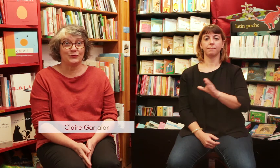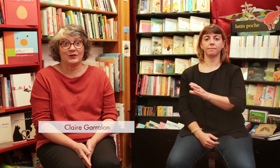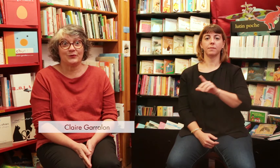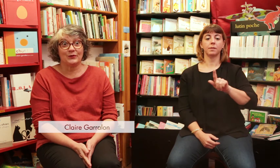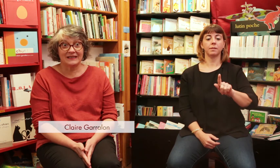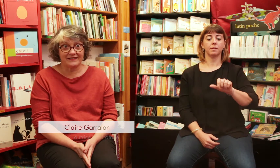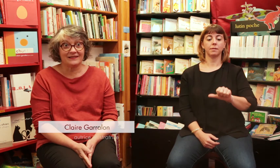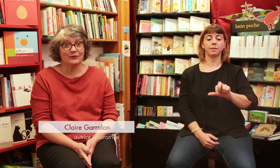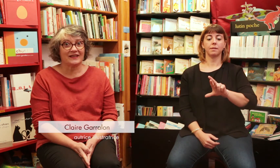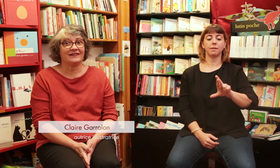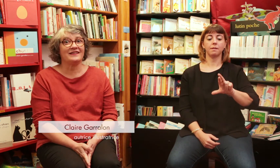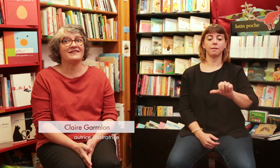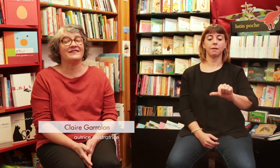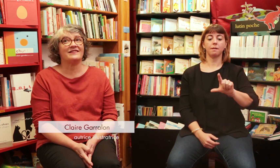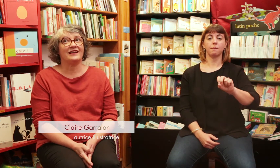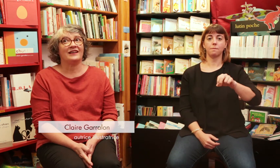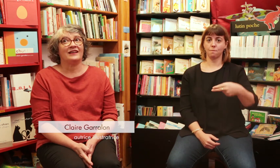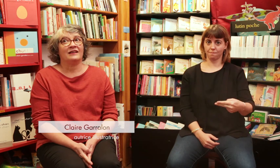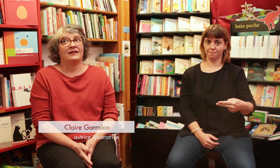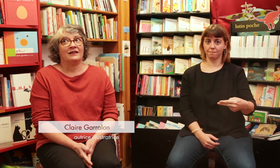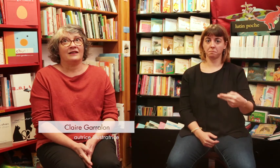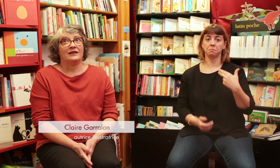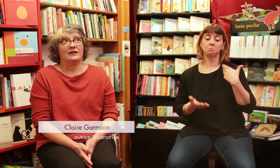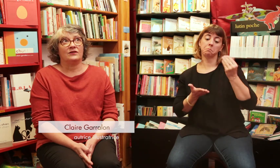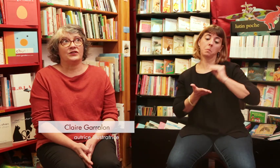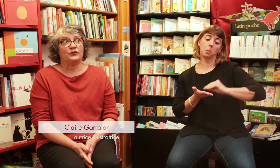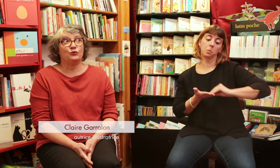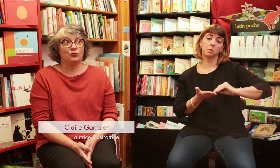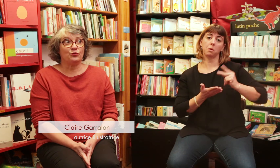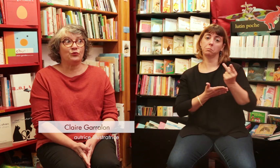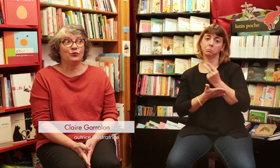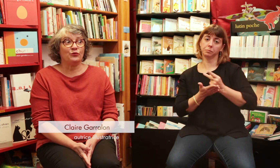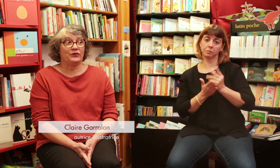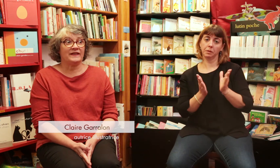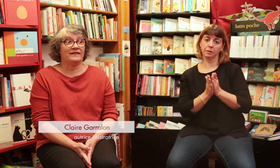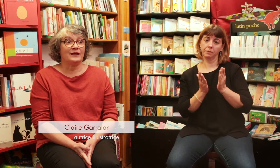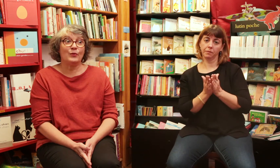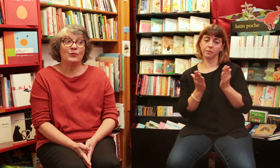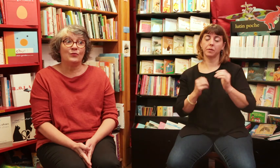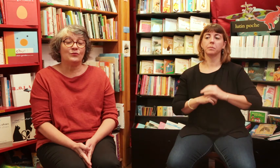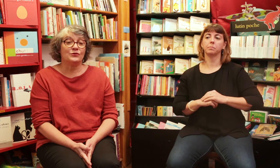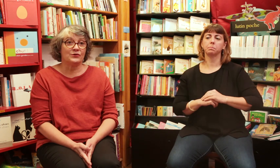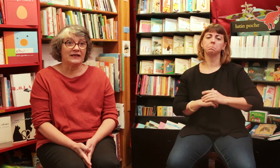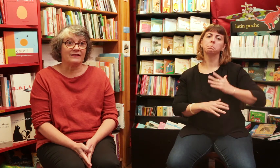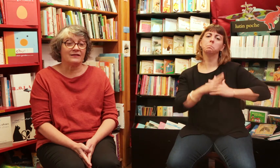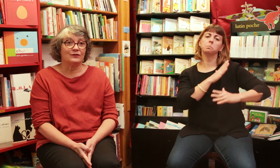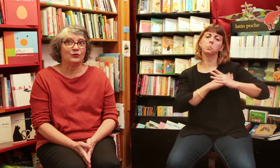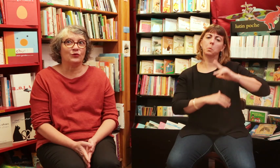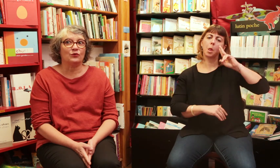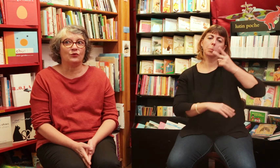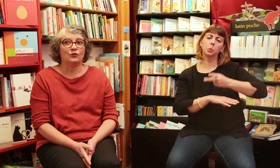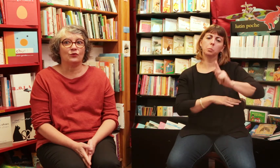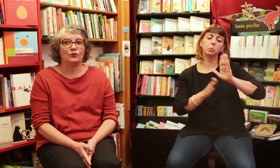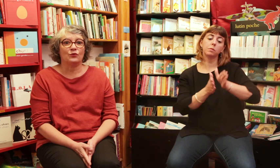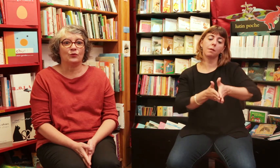Je suis autrice-illustratrice. J'ai surtout fait des albums jeunesse,